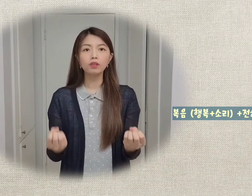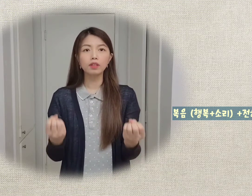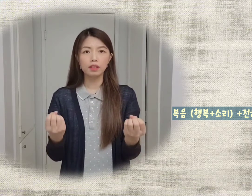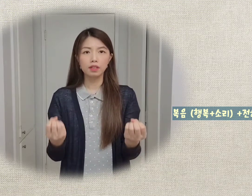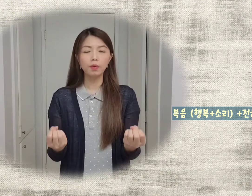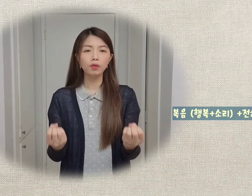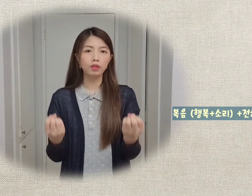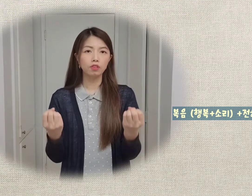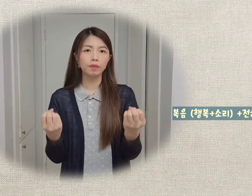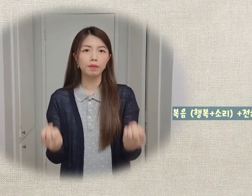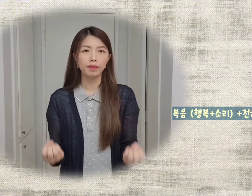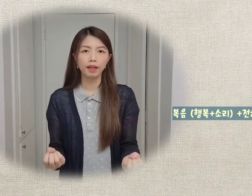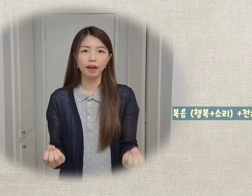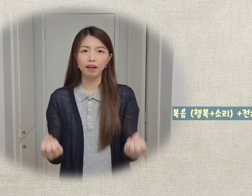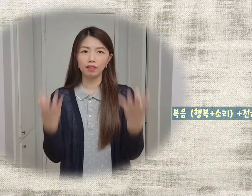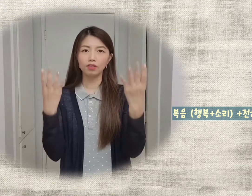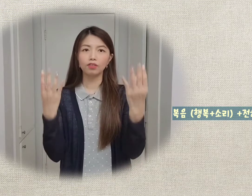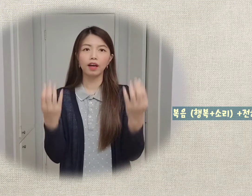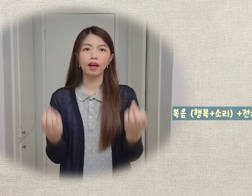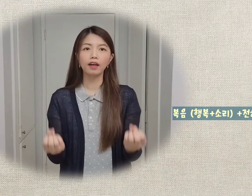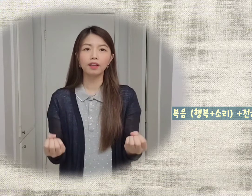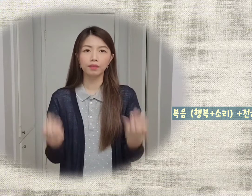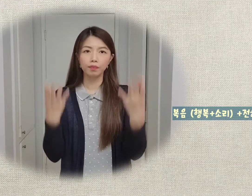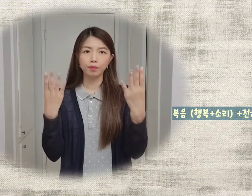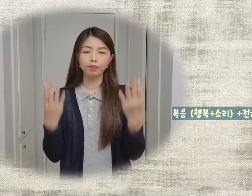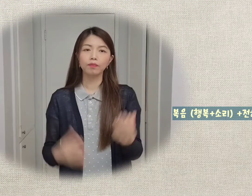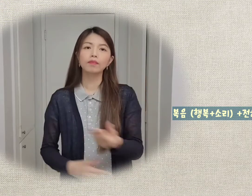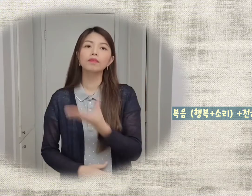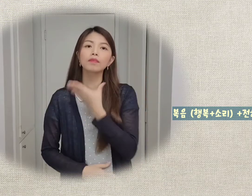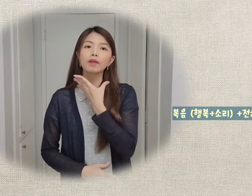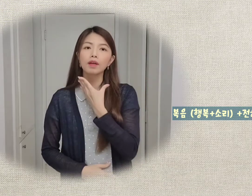폭죽이 터지듯이 표현해 주시면 됩니다. 축하.